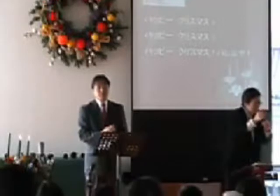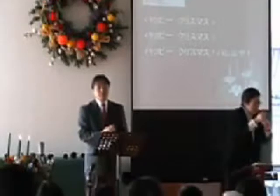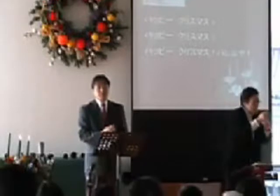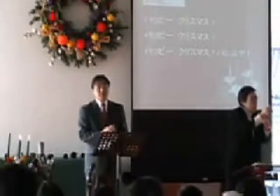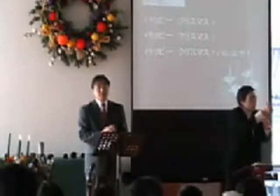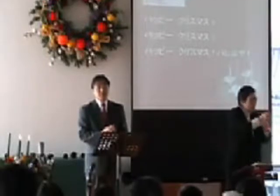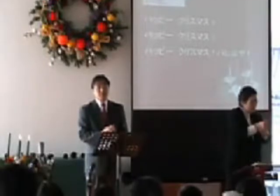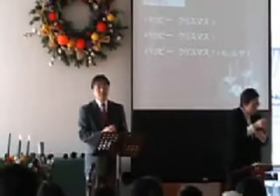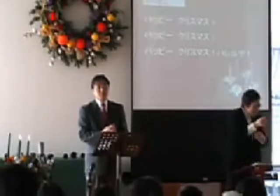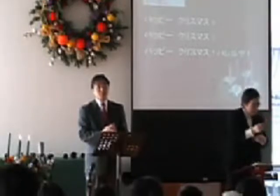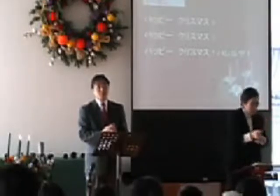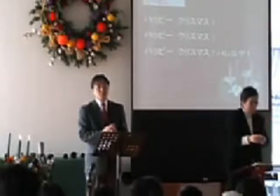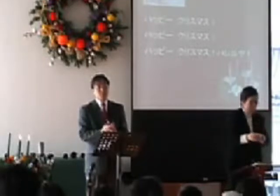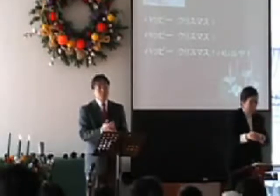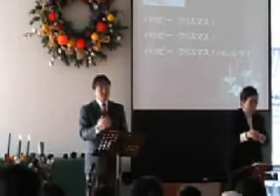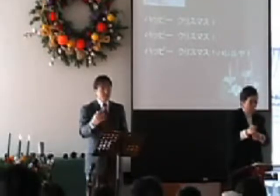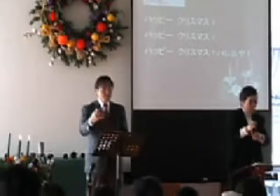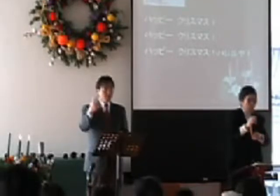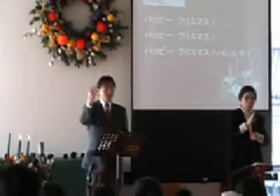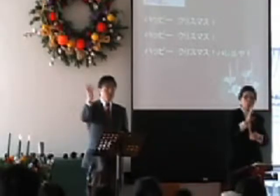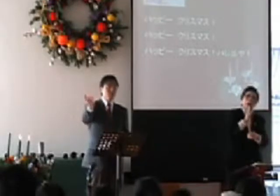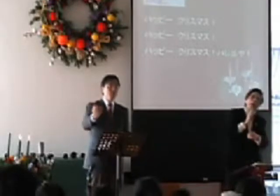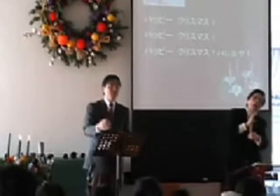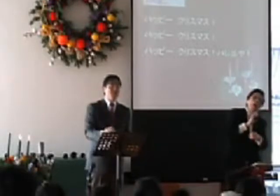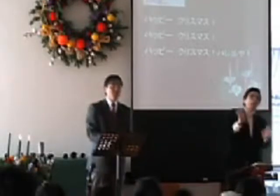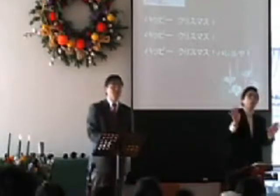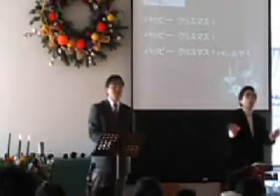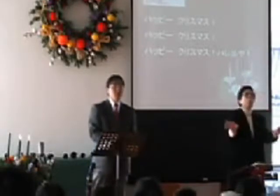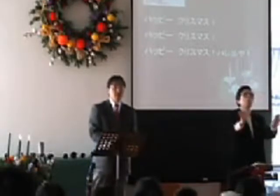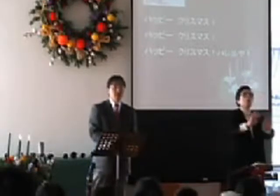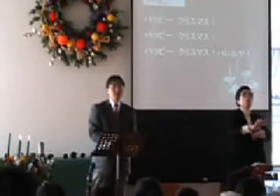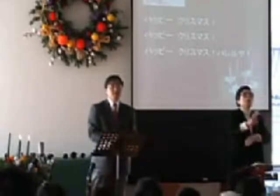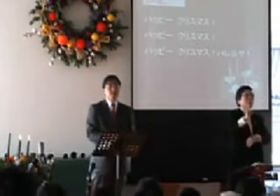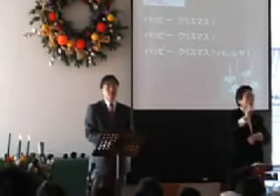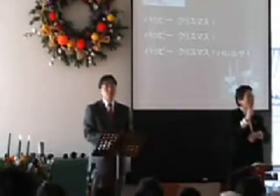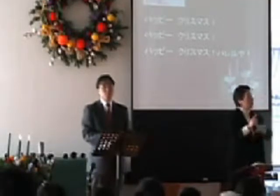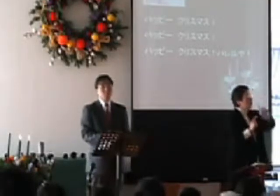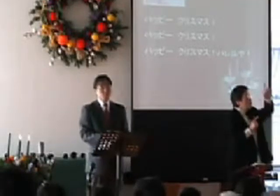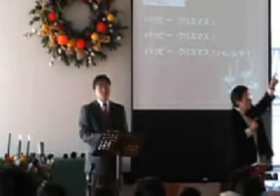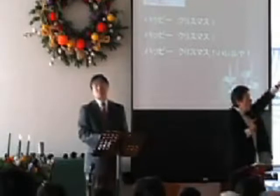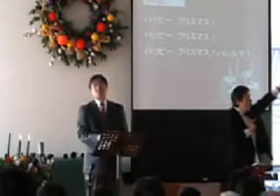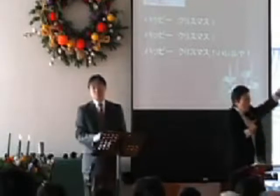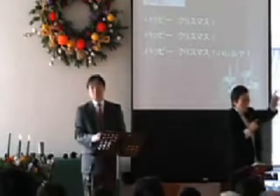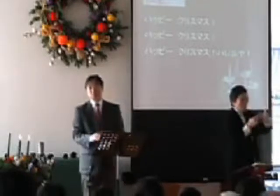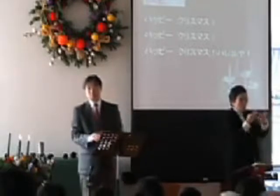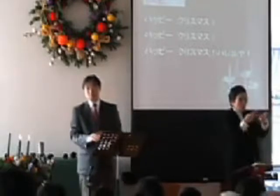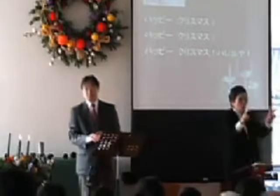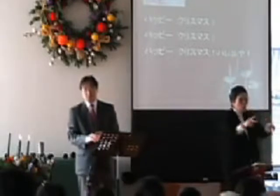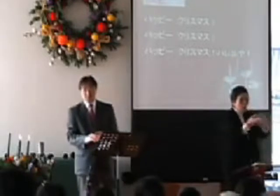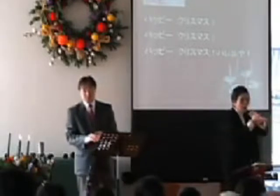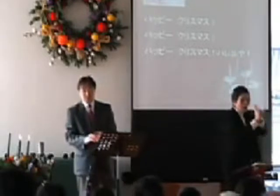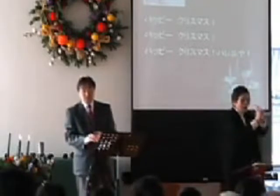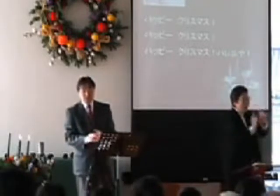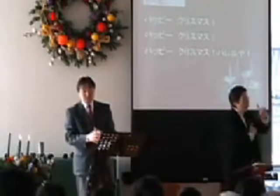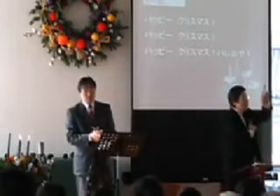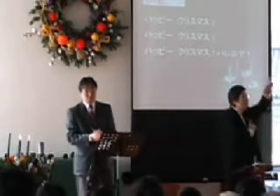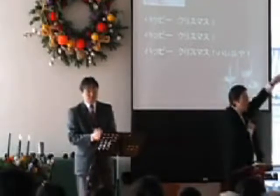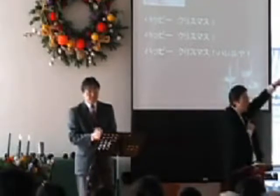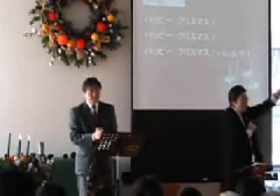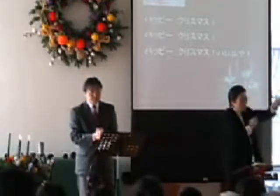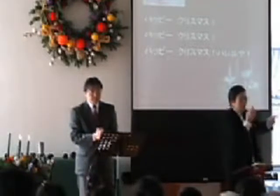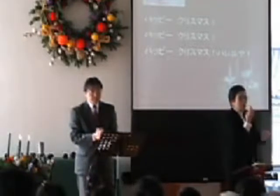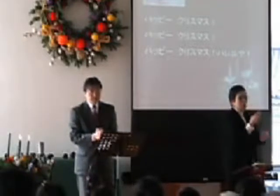今ね、広島の夜空で星をいくら見ても全部でどうかな、20個も見つからないんじゃないですかね。